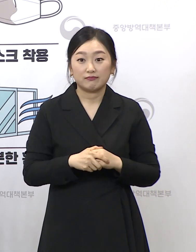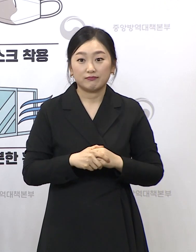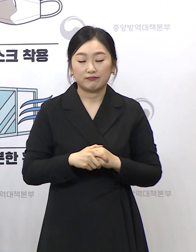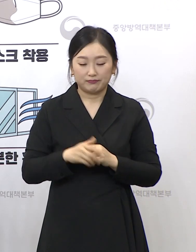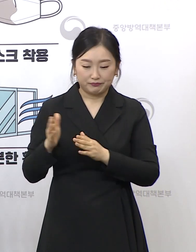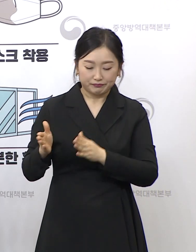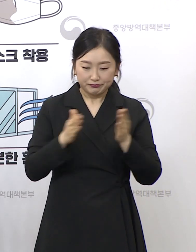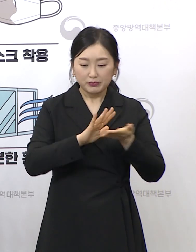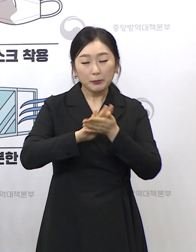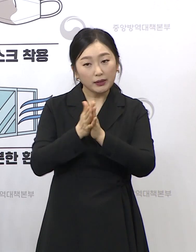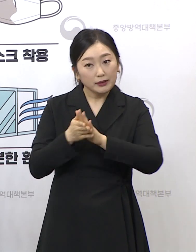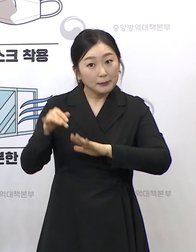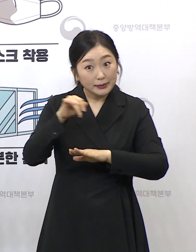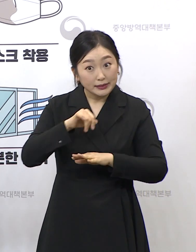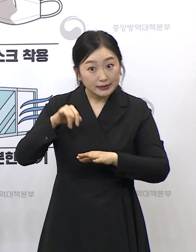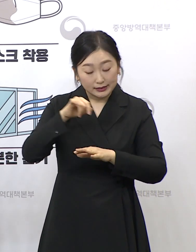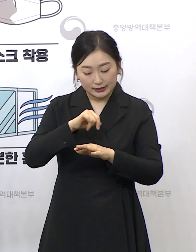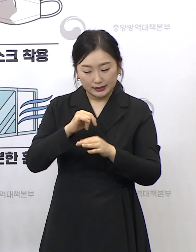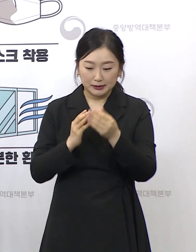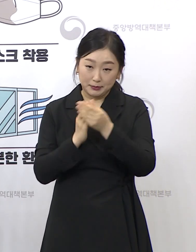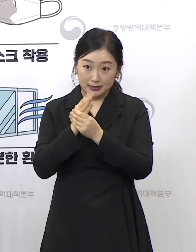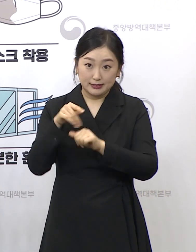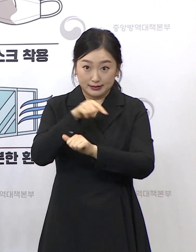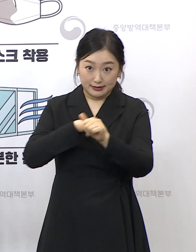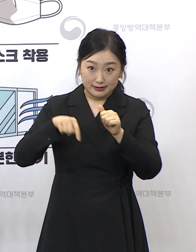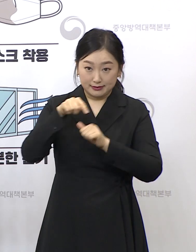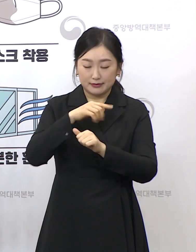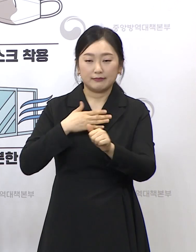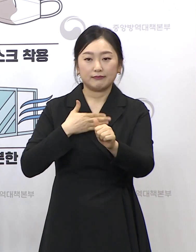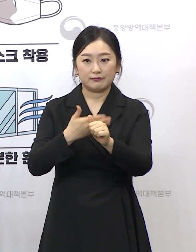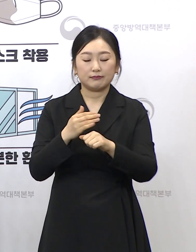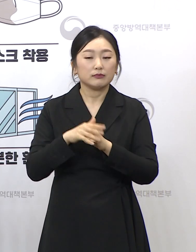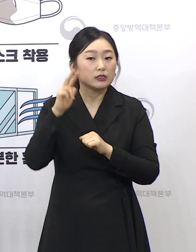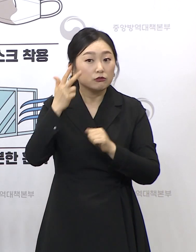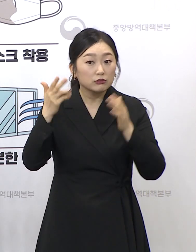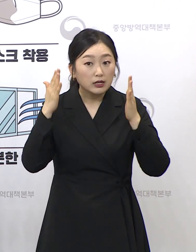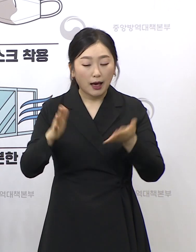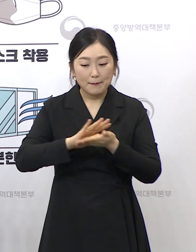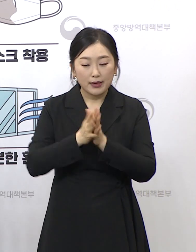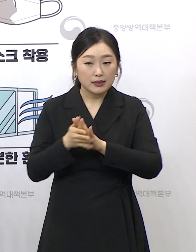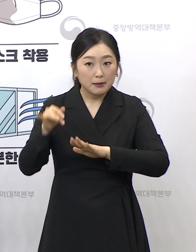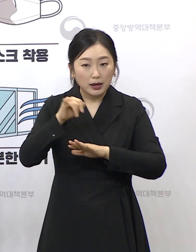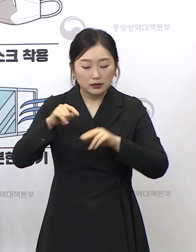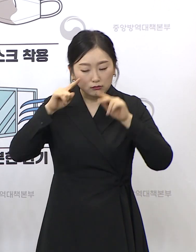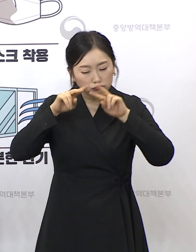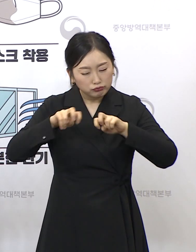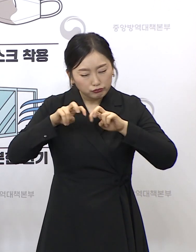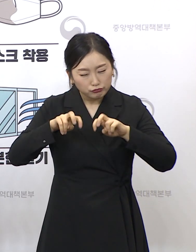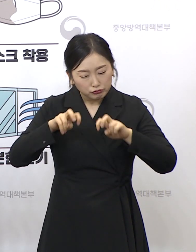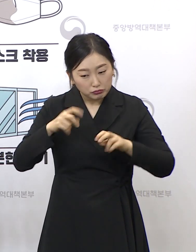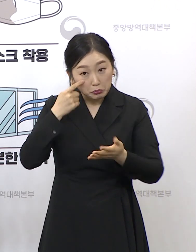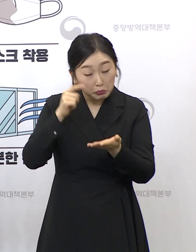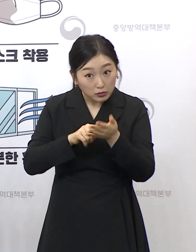다음은 변이 바이러스 발생 현황입니다. 최근 일주일간 변이 바이러스 분석률은